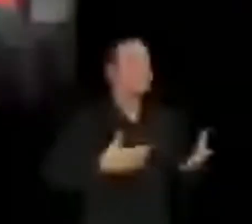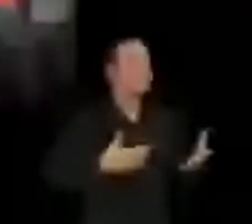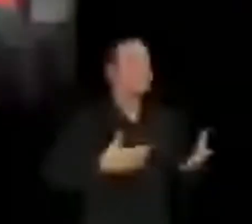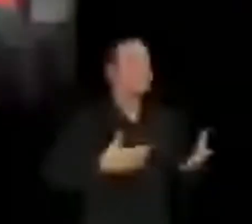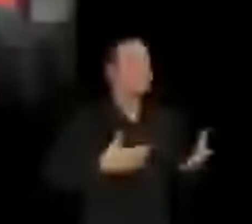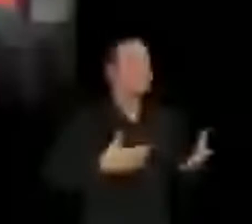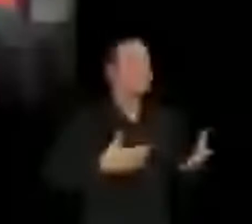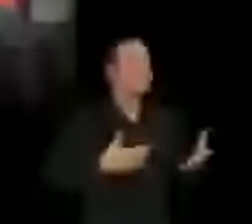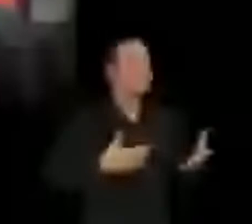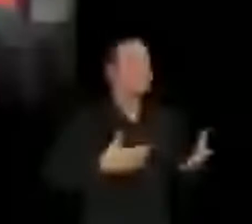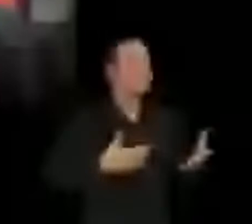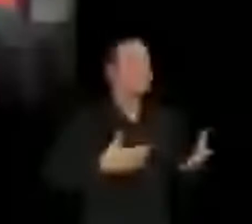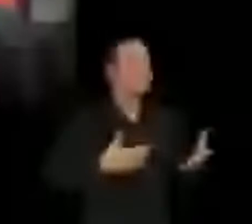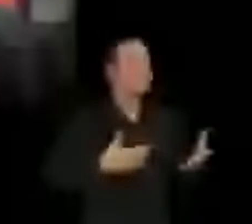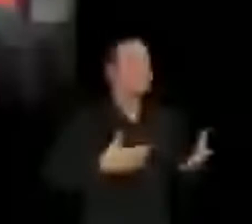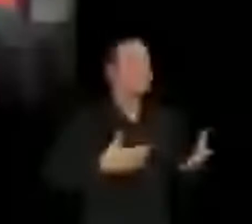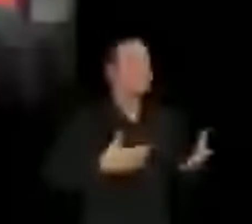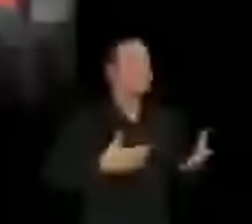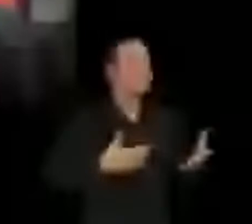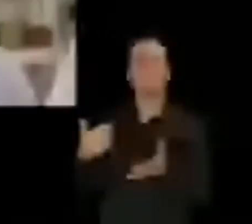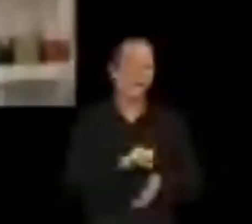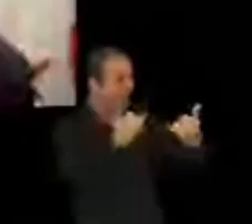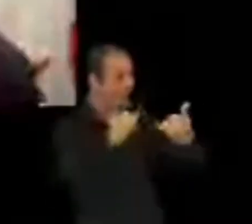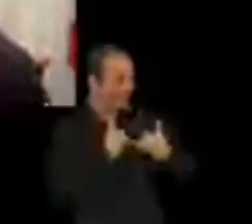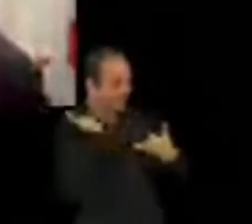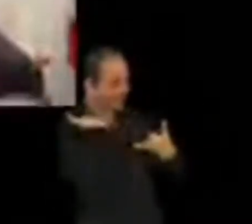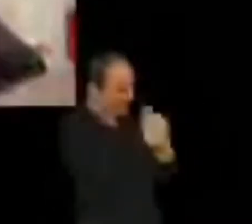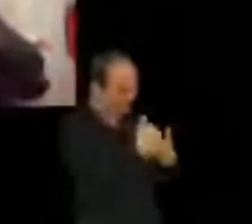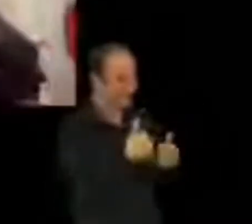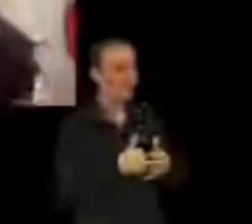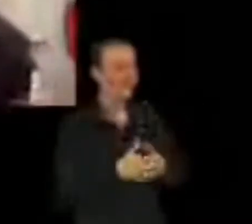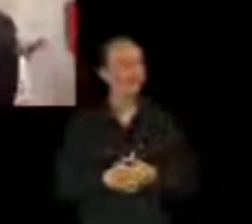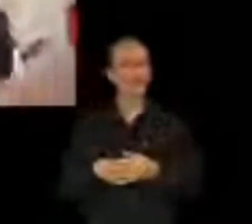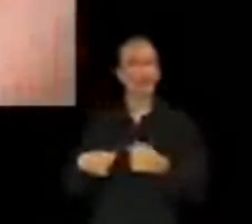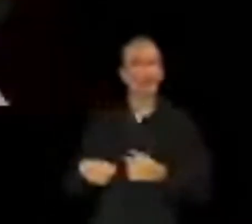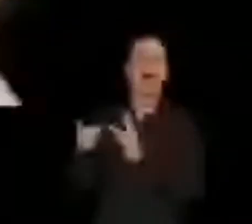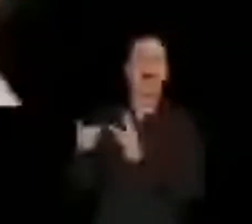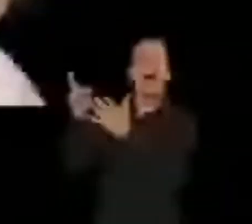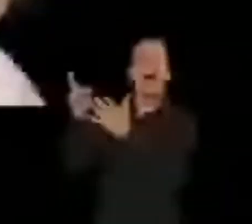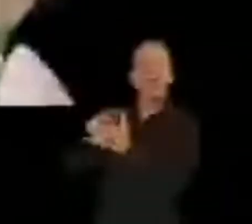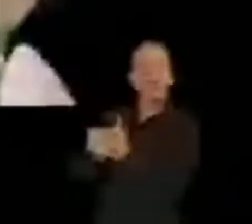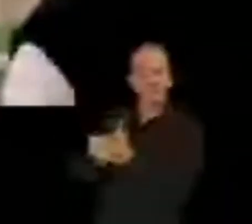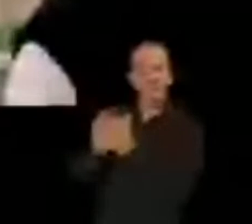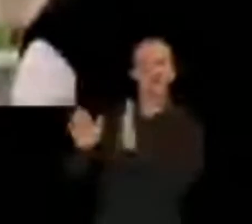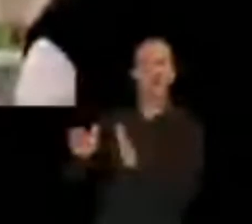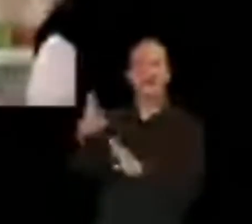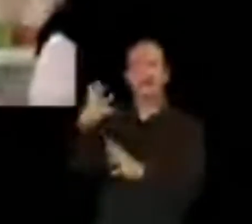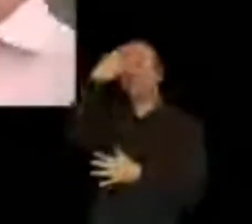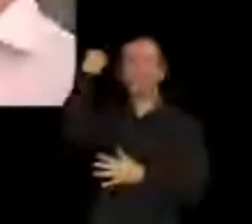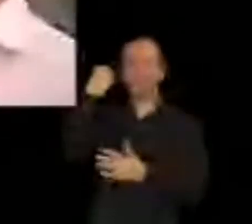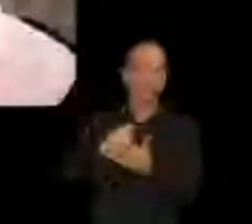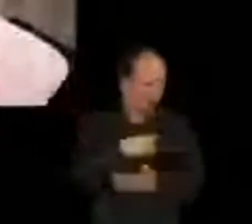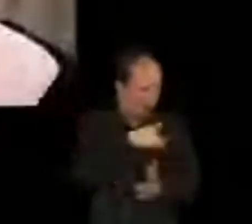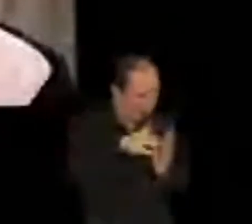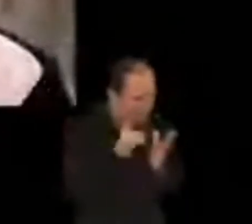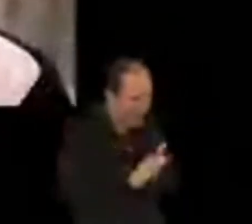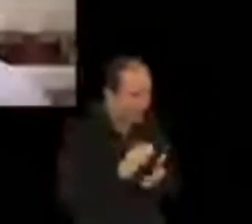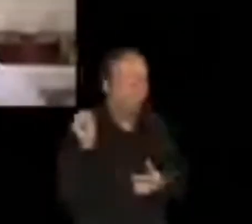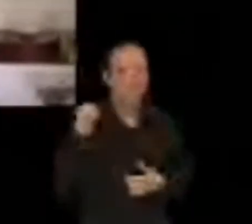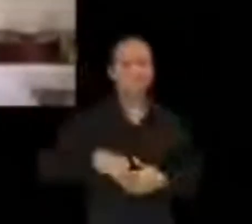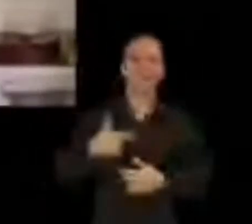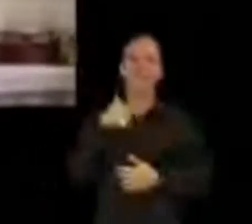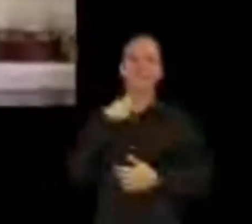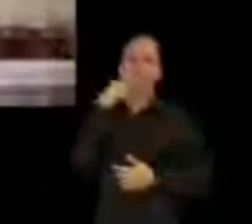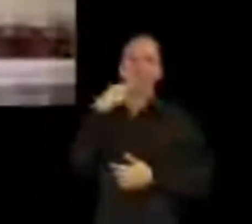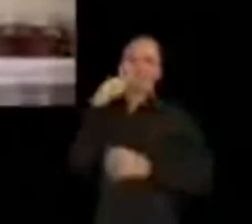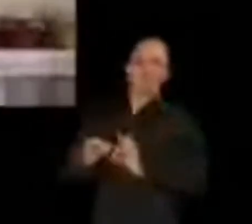Desculpa, mas se precisar de ajuda, vou te amar. Não é o que eu queria. A minha mulher sempre esquece de comprar. Você é casado? Ninguém é